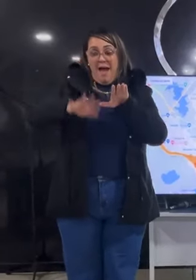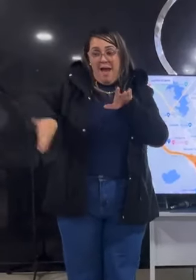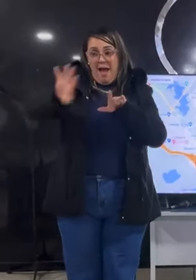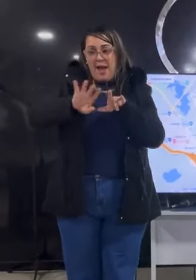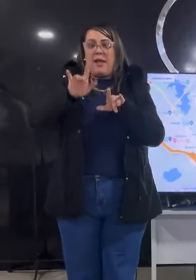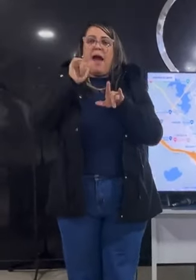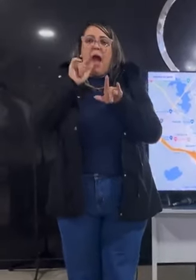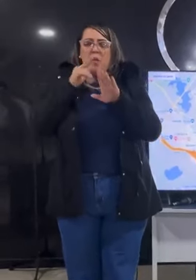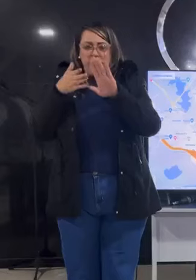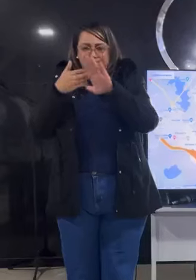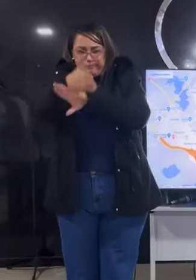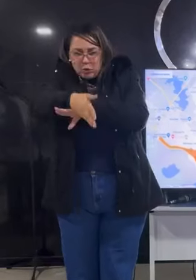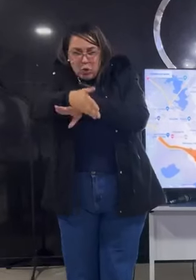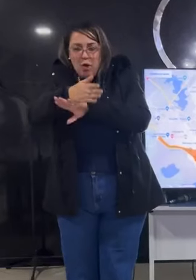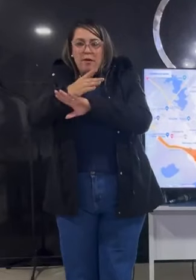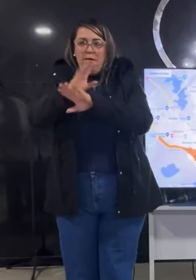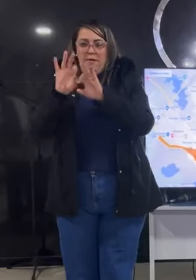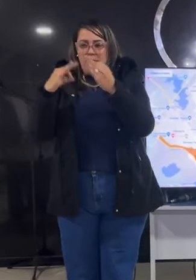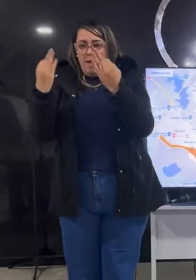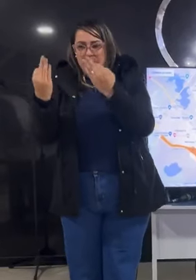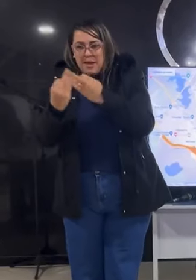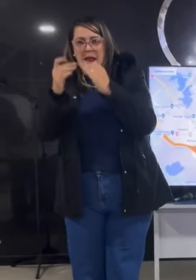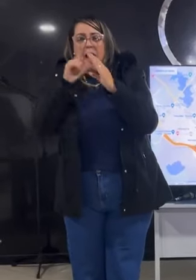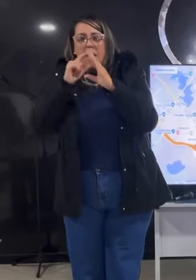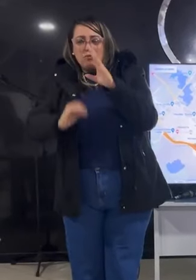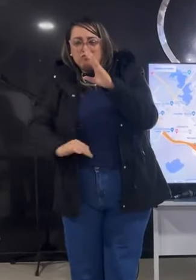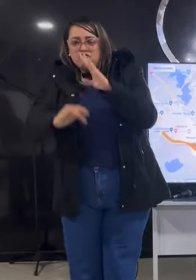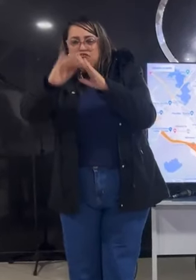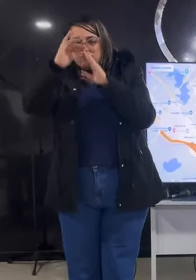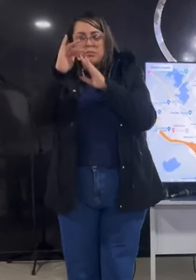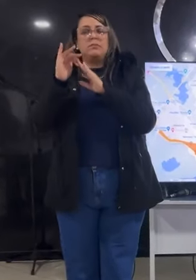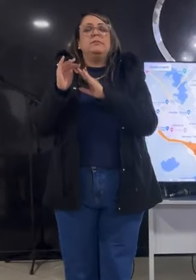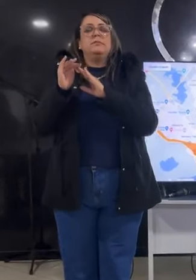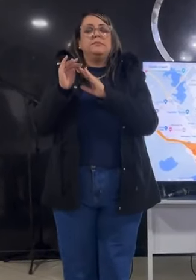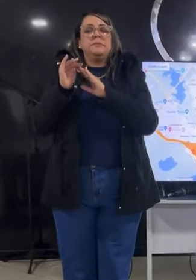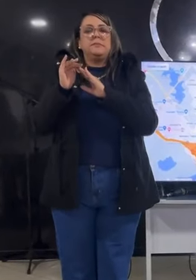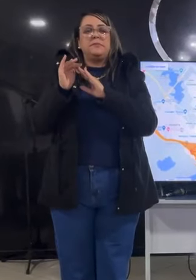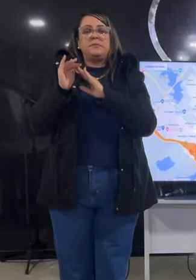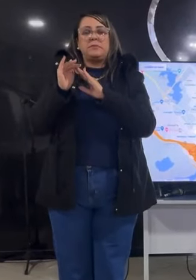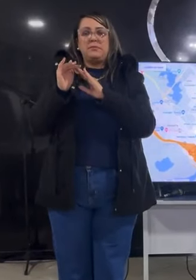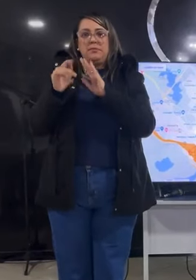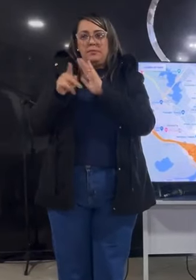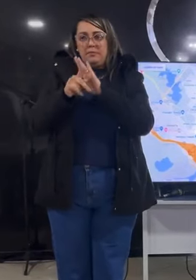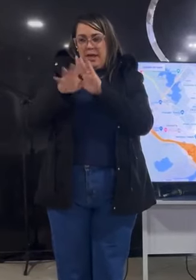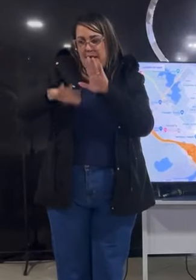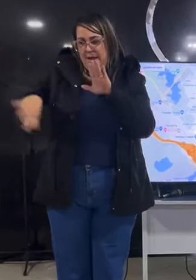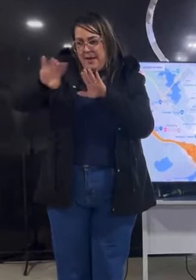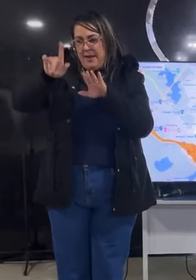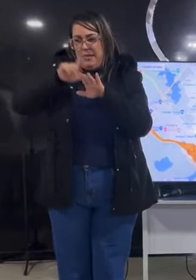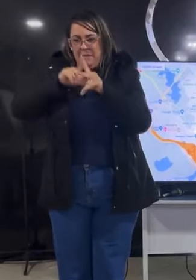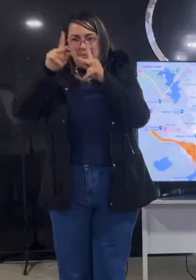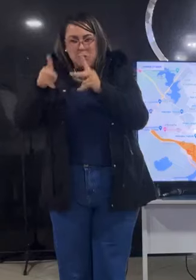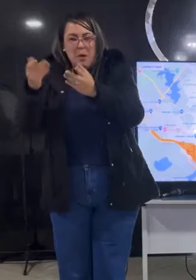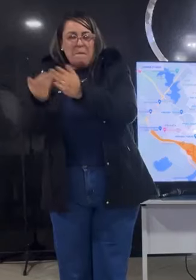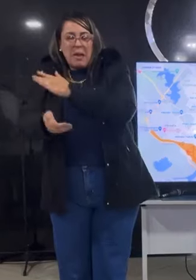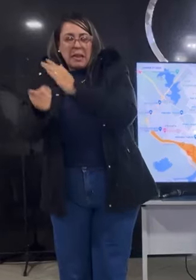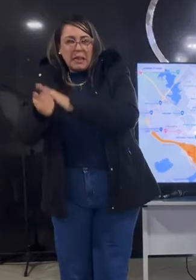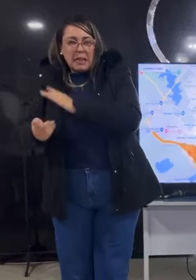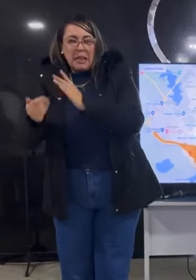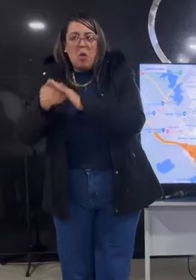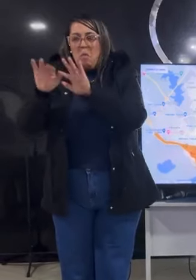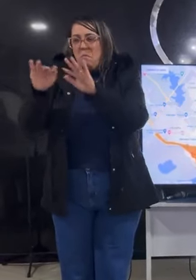houve casas de famílias que né tiveram as águas entrando n nas suas casas perderam móveis